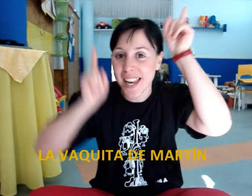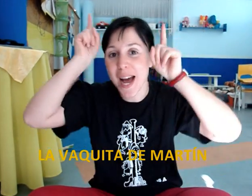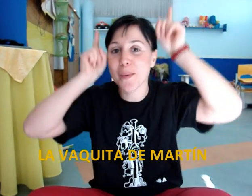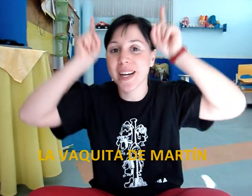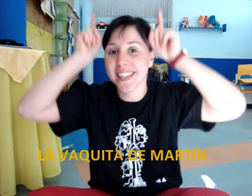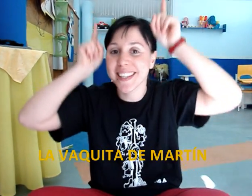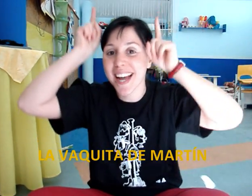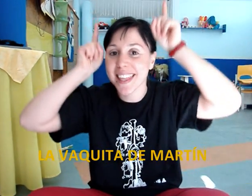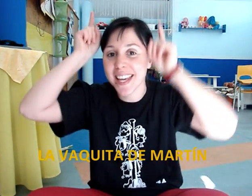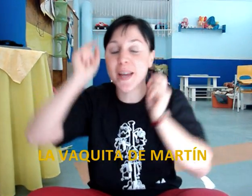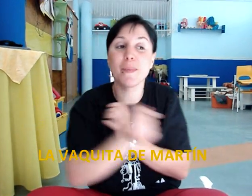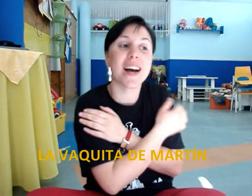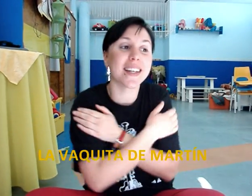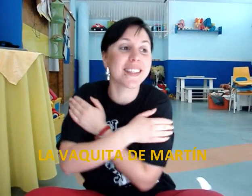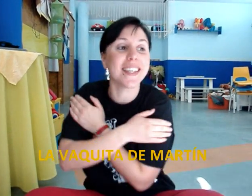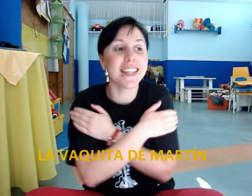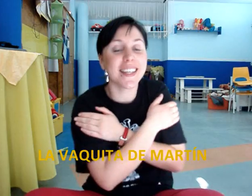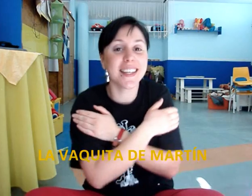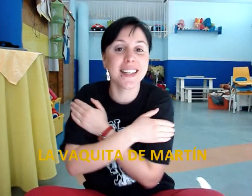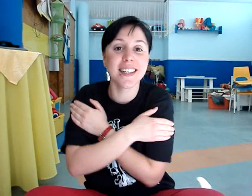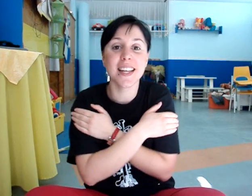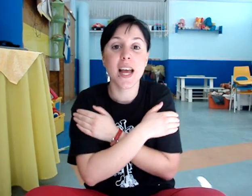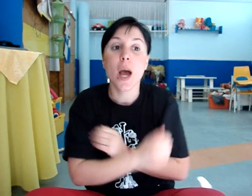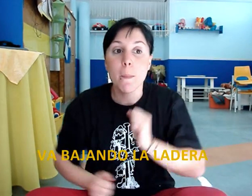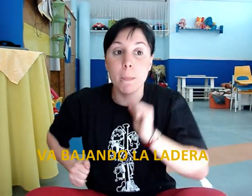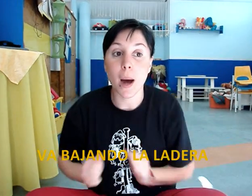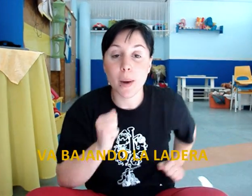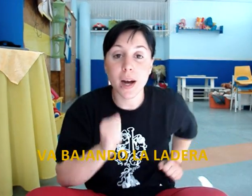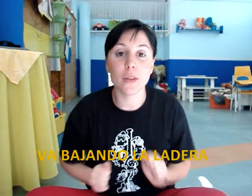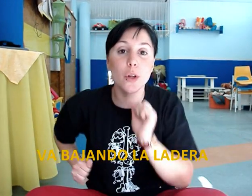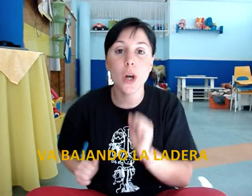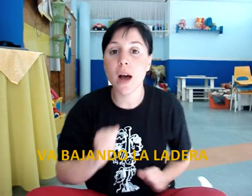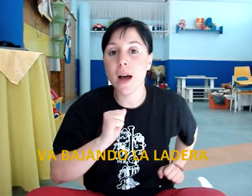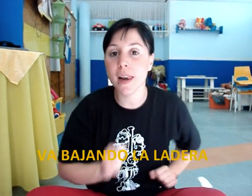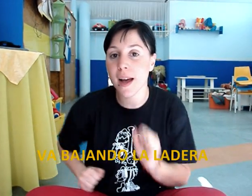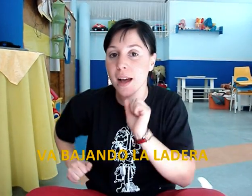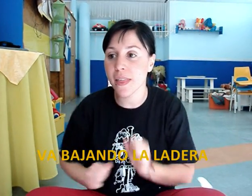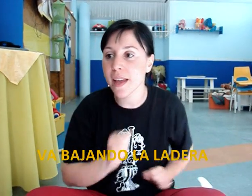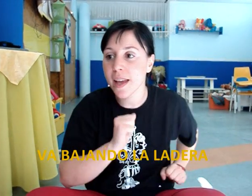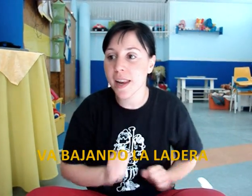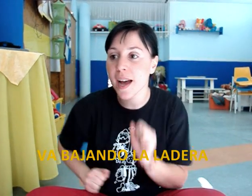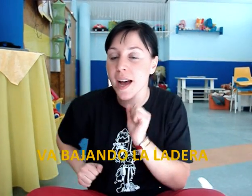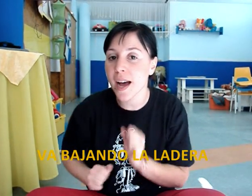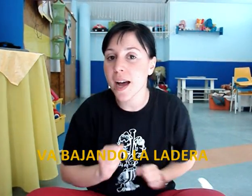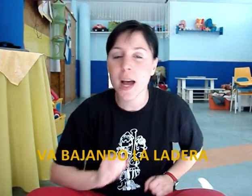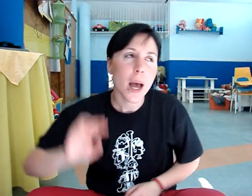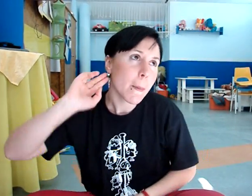La vaquita de Martín va bajando la ladera,